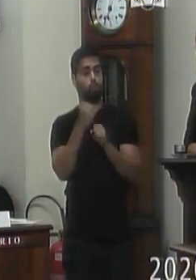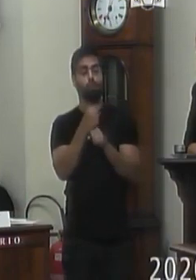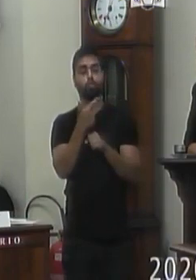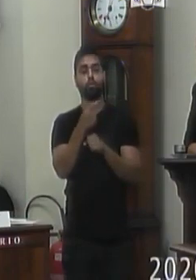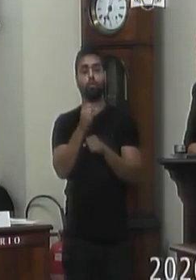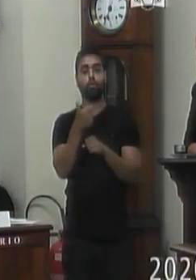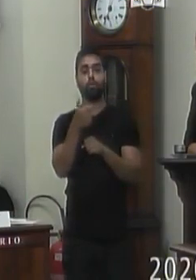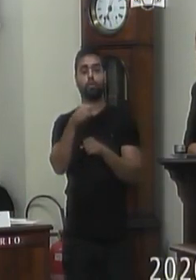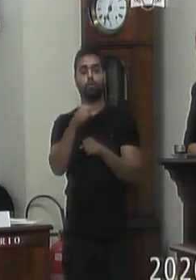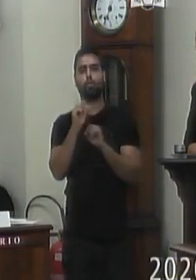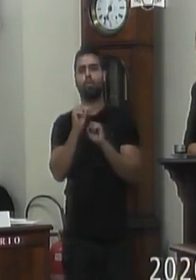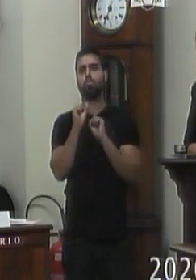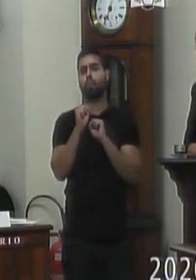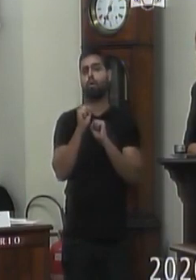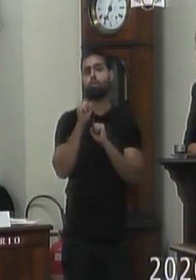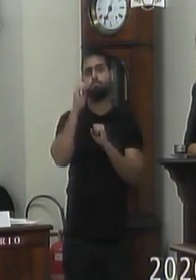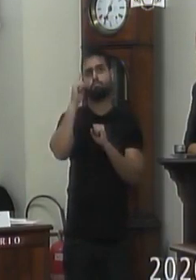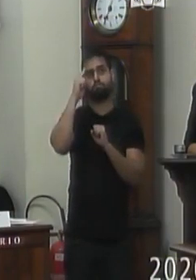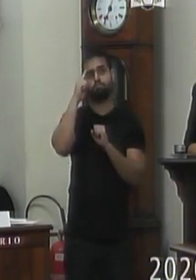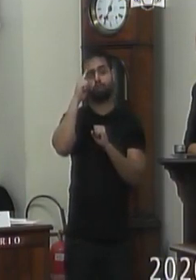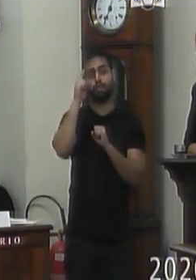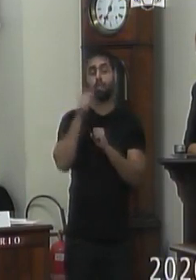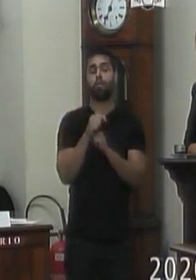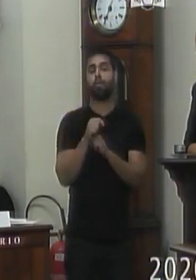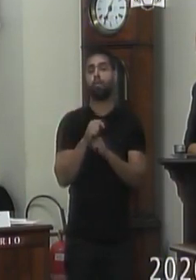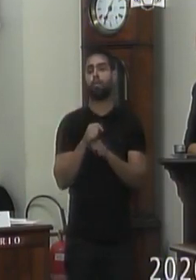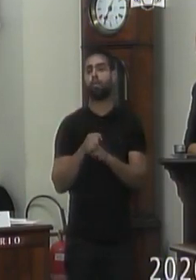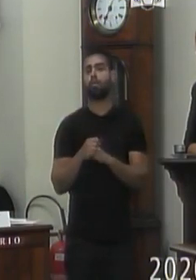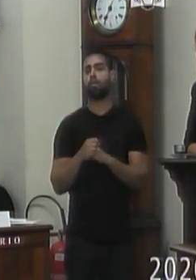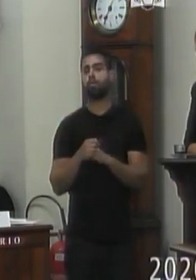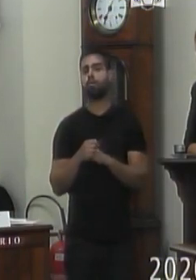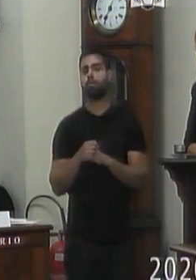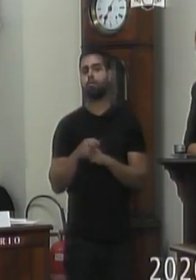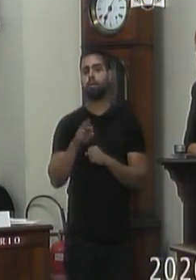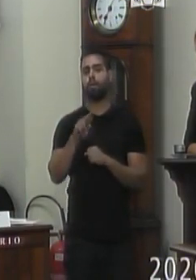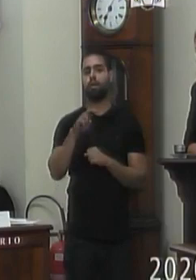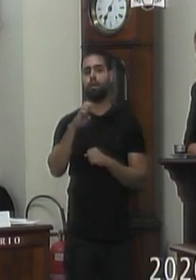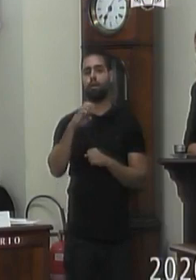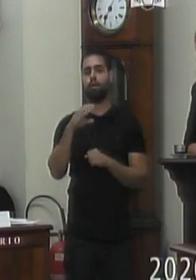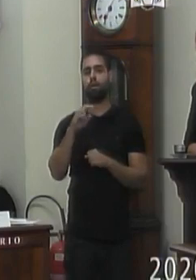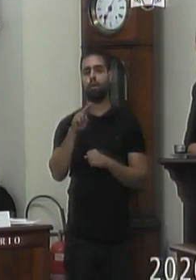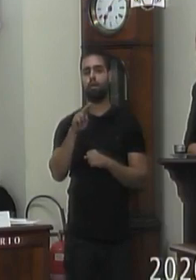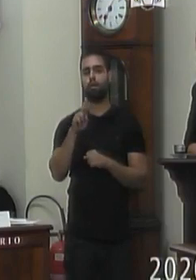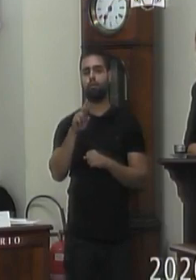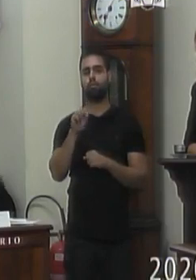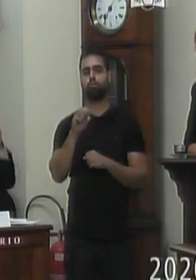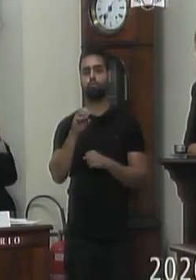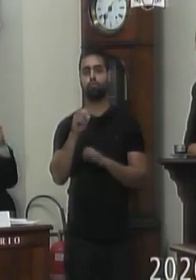nós poderemos pensar, que é o consolidado, de recursos próprios, de tributos